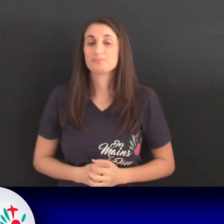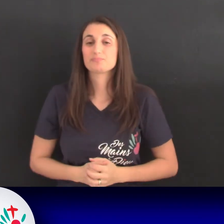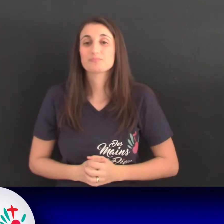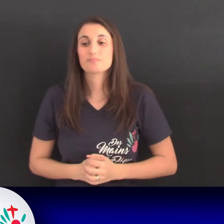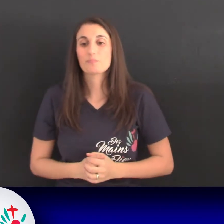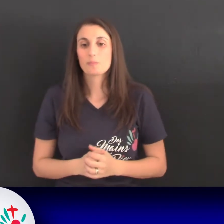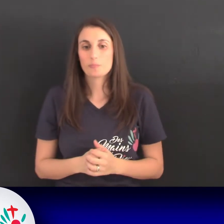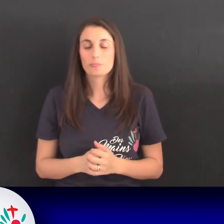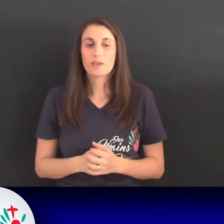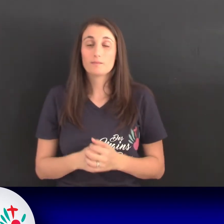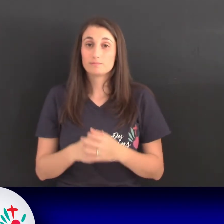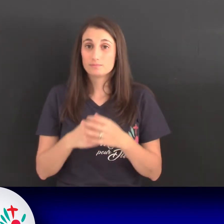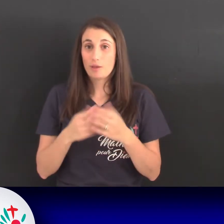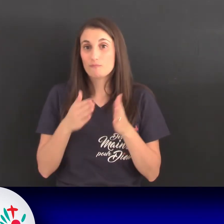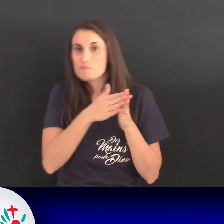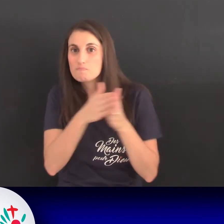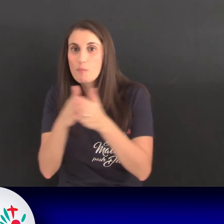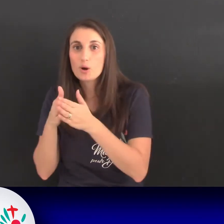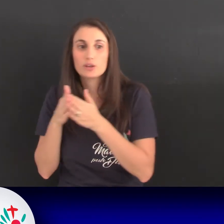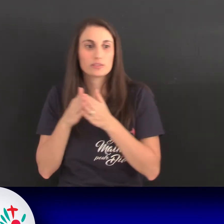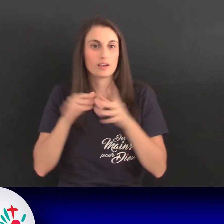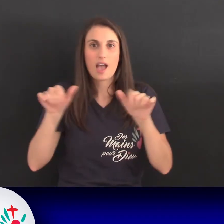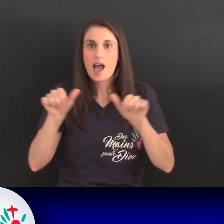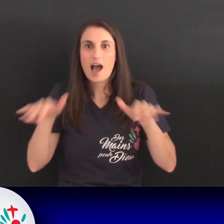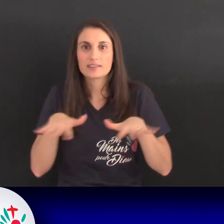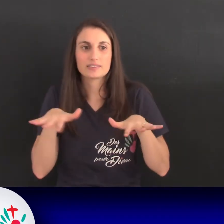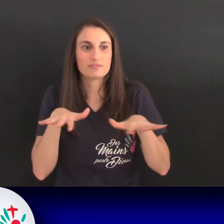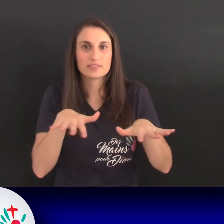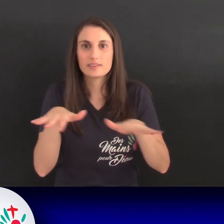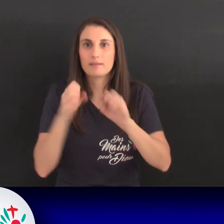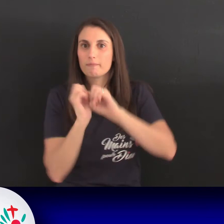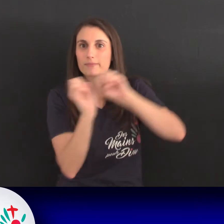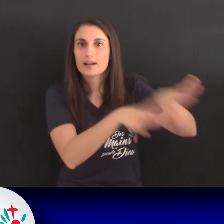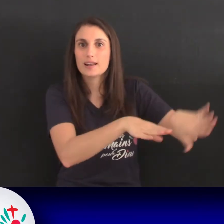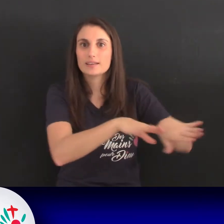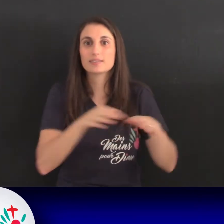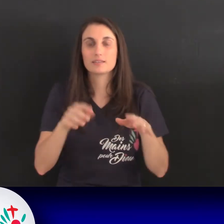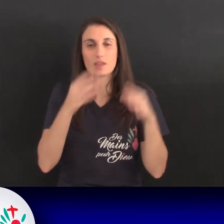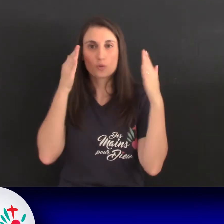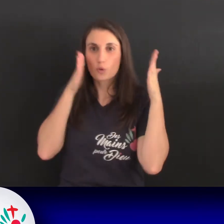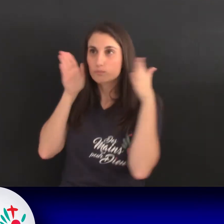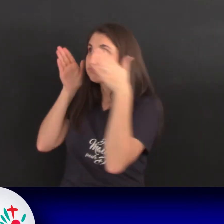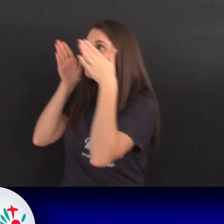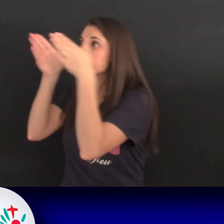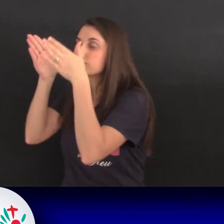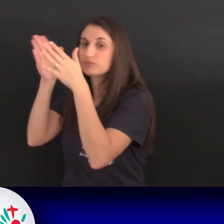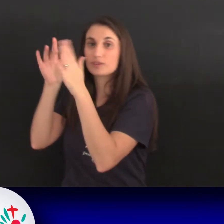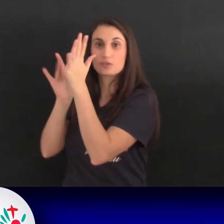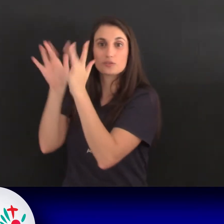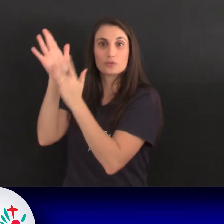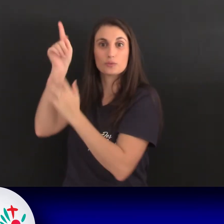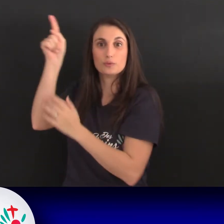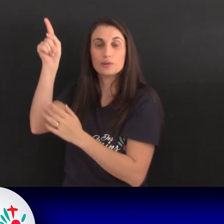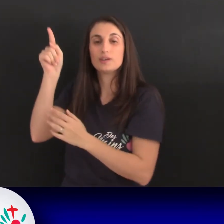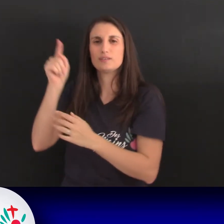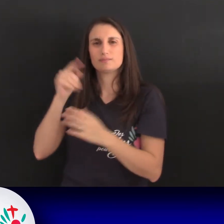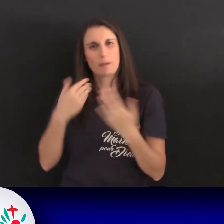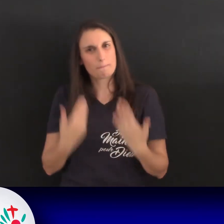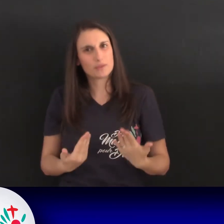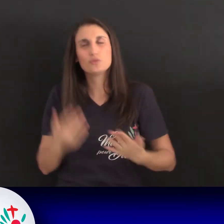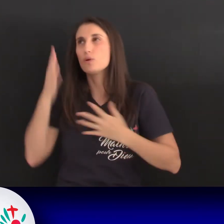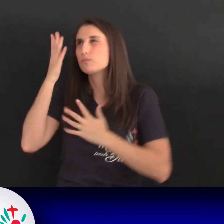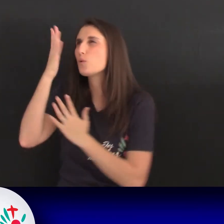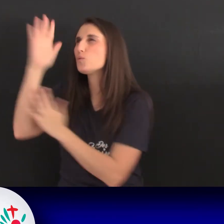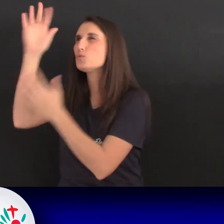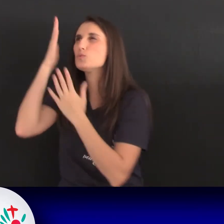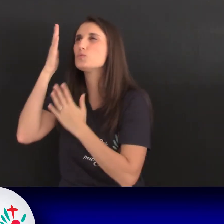à abandonner toute autre activité, à nous focaliser tous ensemble sur notre Seigneur, maintenant que nous puissions le louer